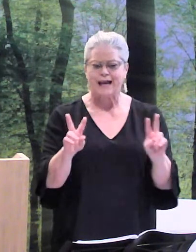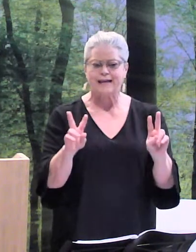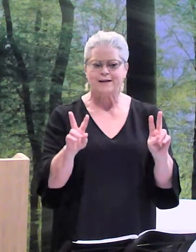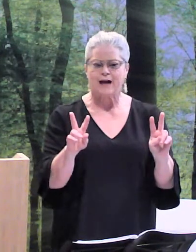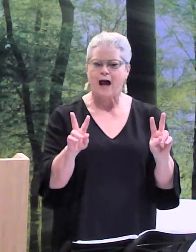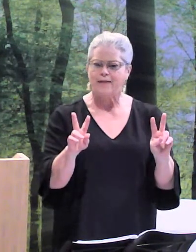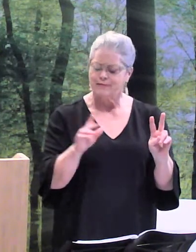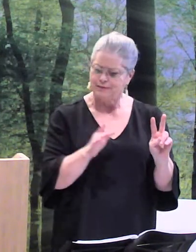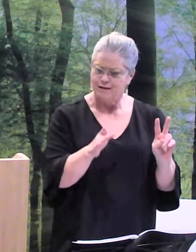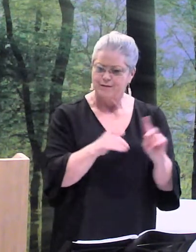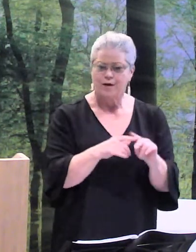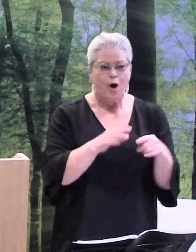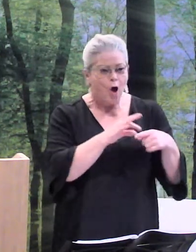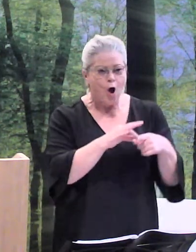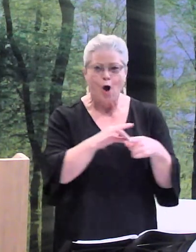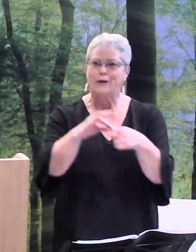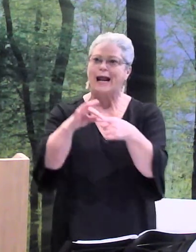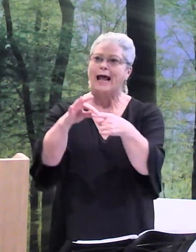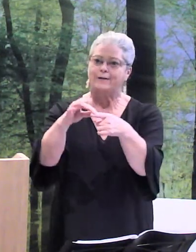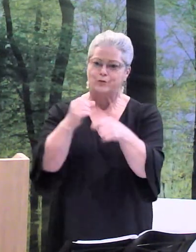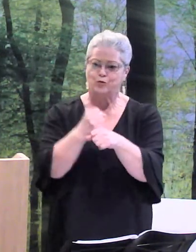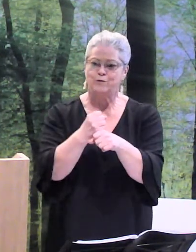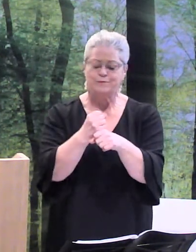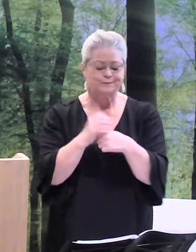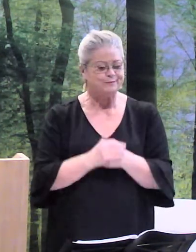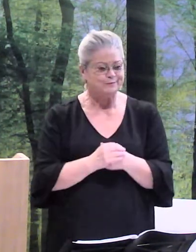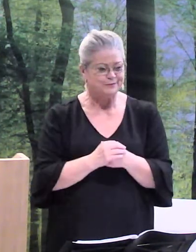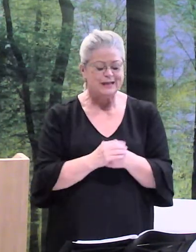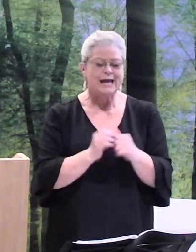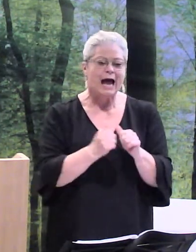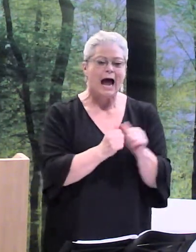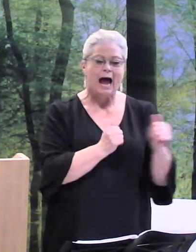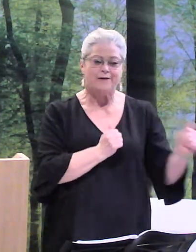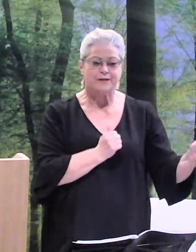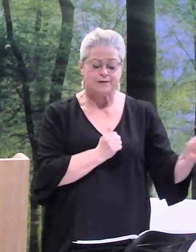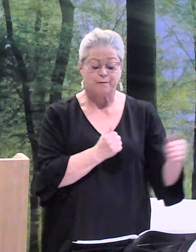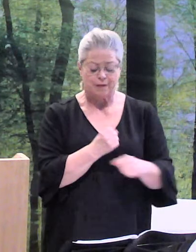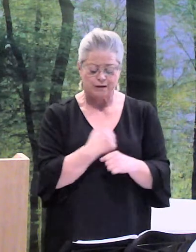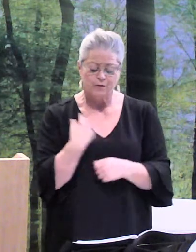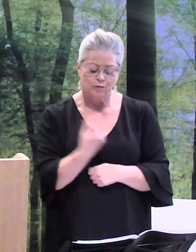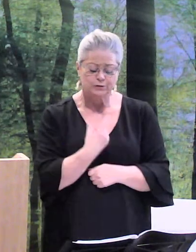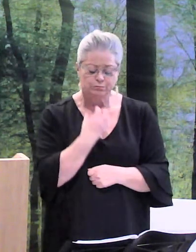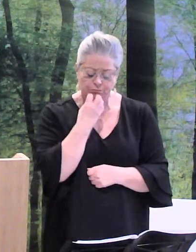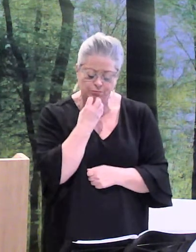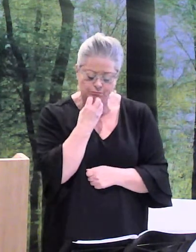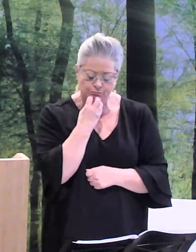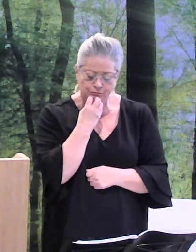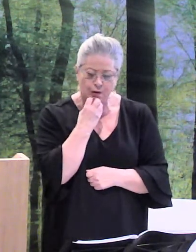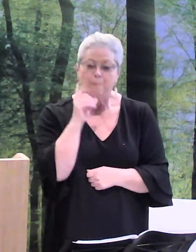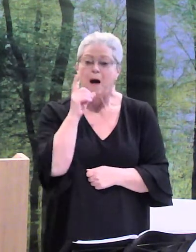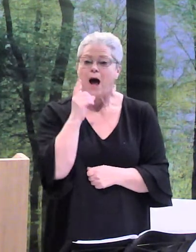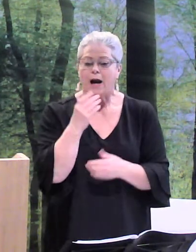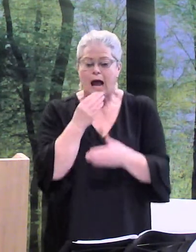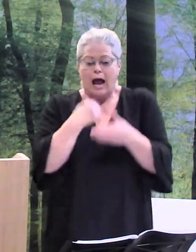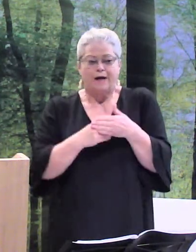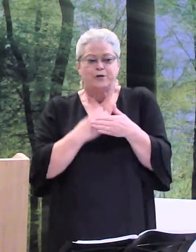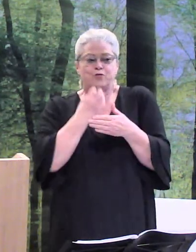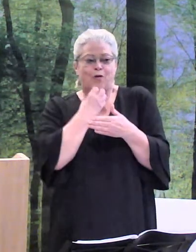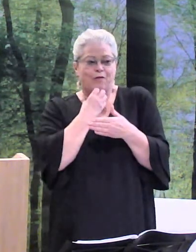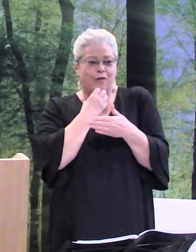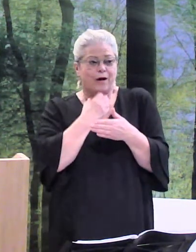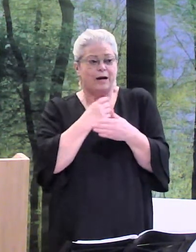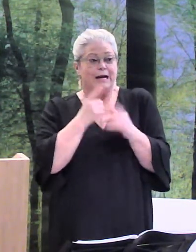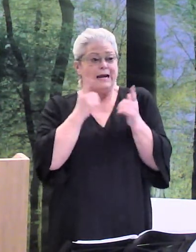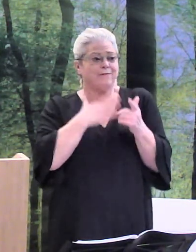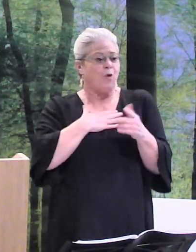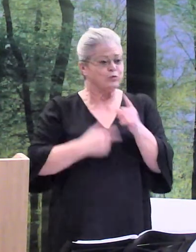Hendrik zijn uitgeleide te doen. Dit afscheid maakt ons bedroefd. Maar achter deze droefheid leeft onze